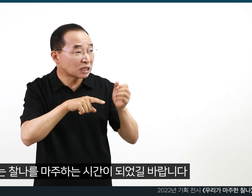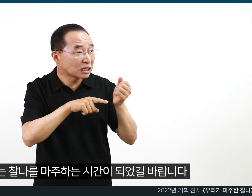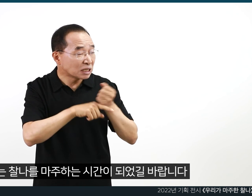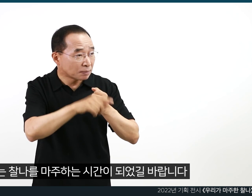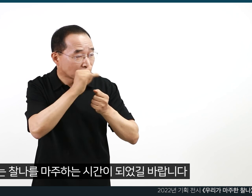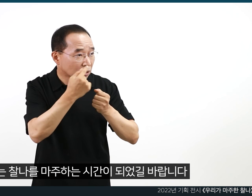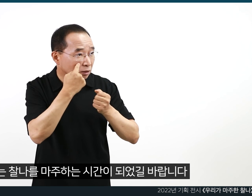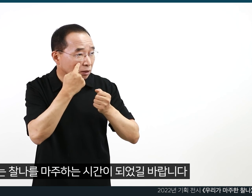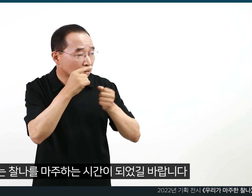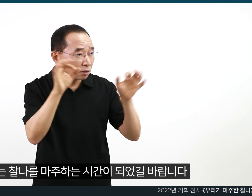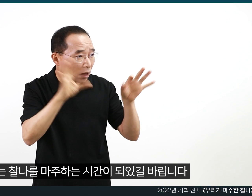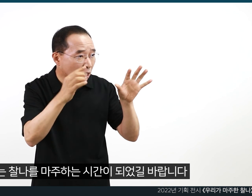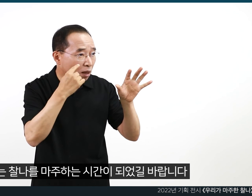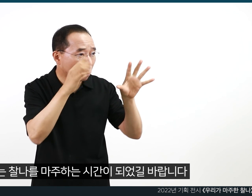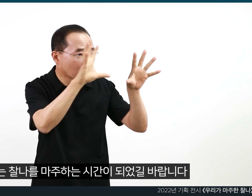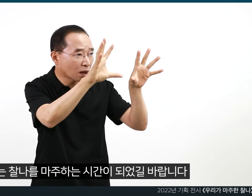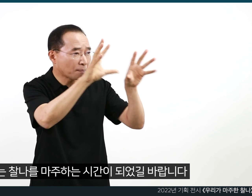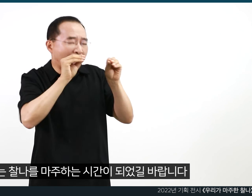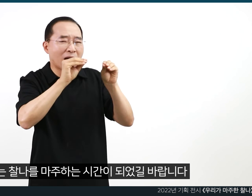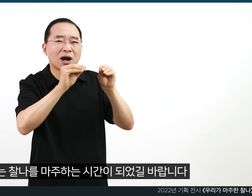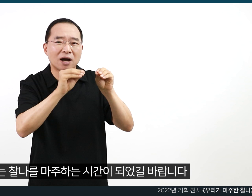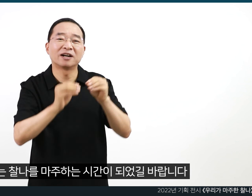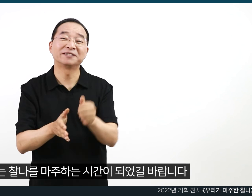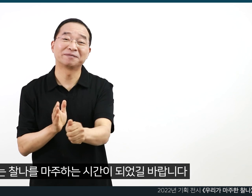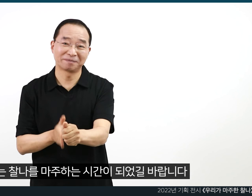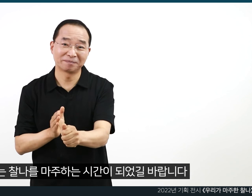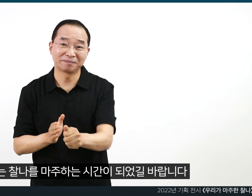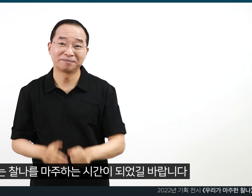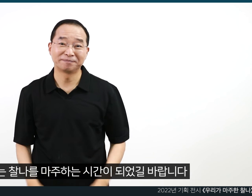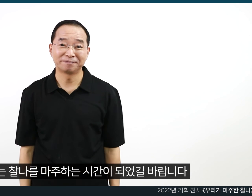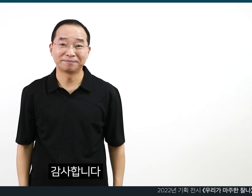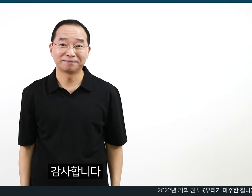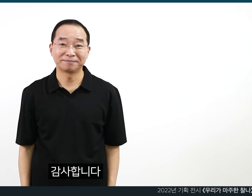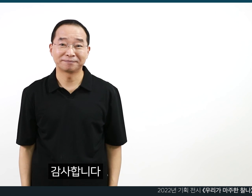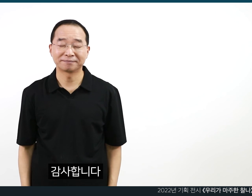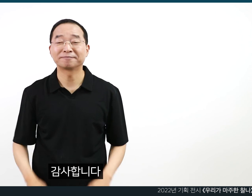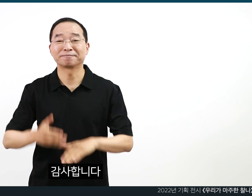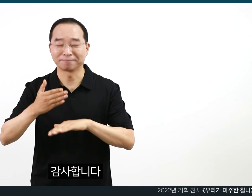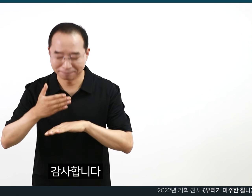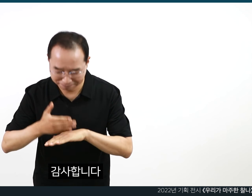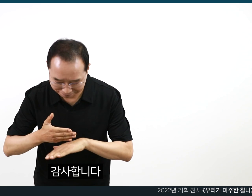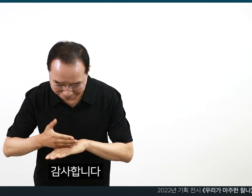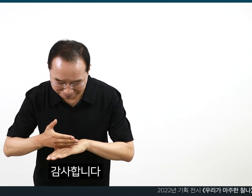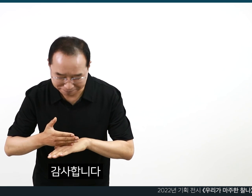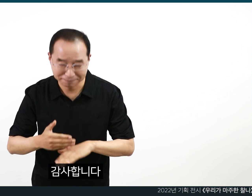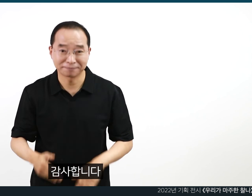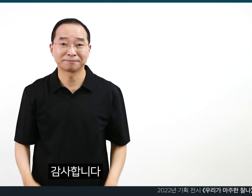찰나를 마주하는 시간이 되었길 바랍니다. 감사합니다.